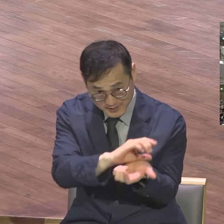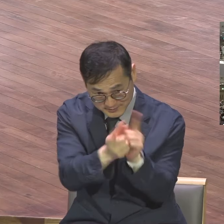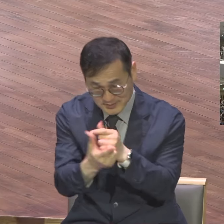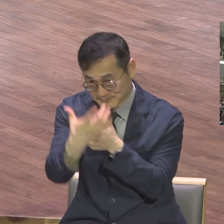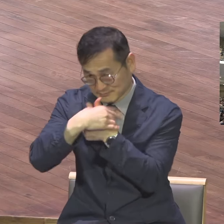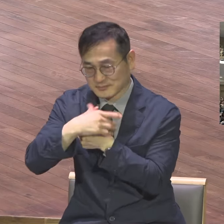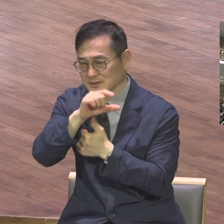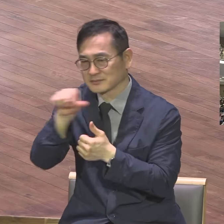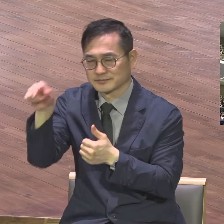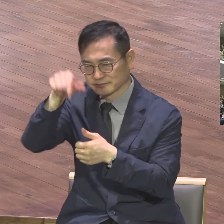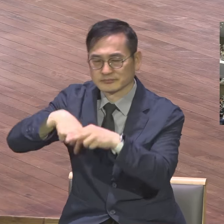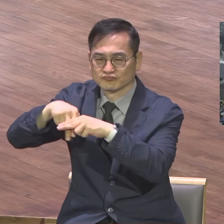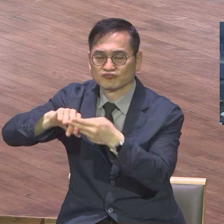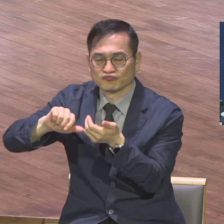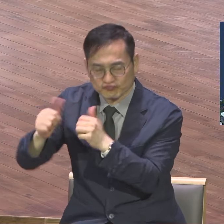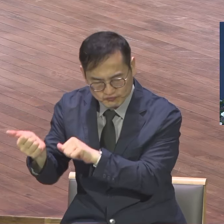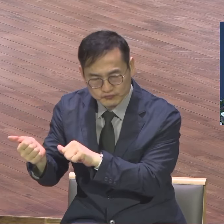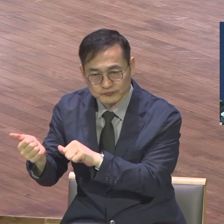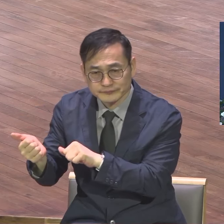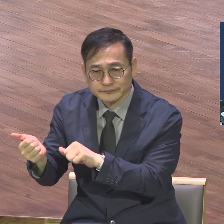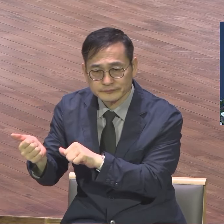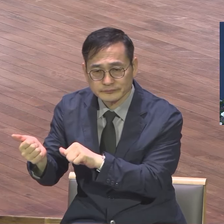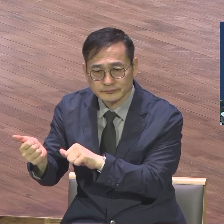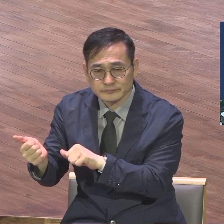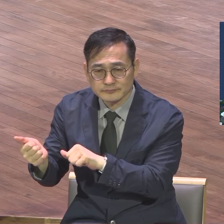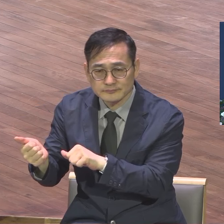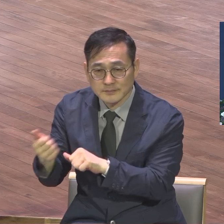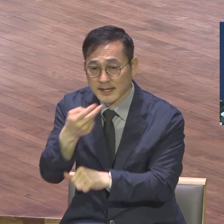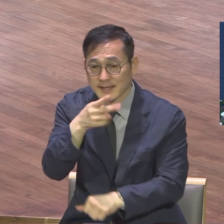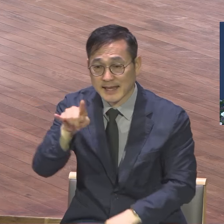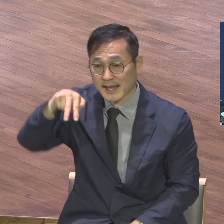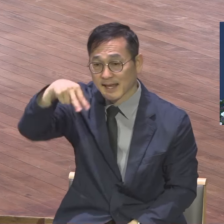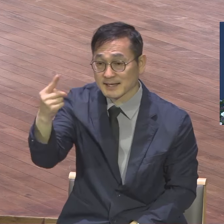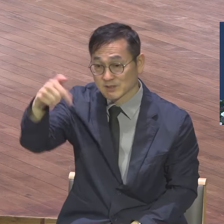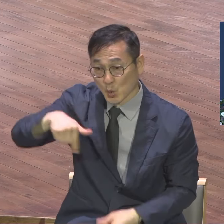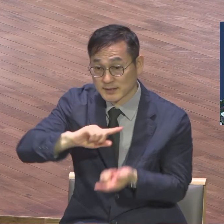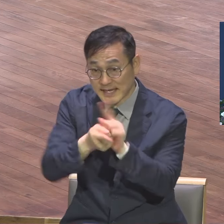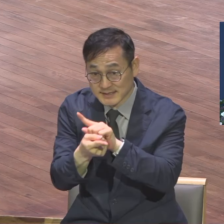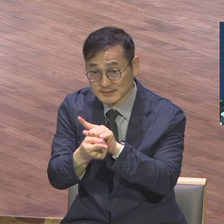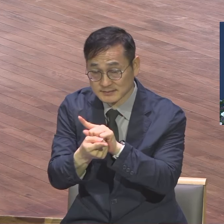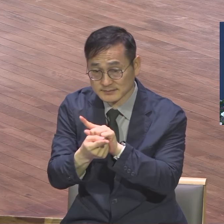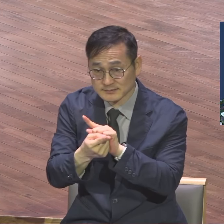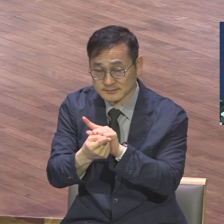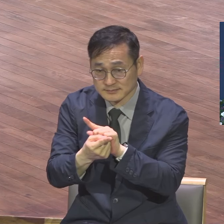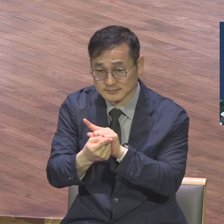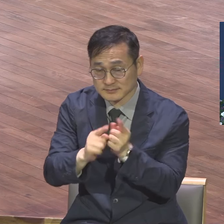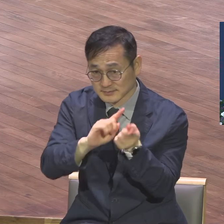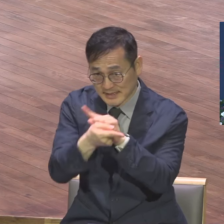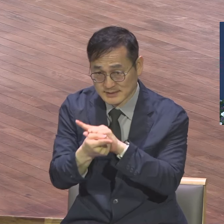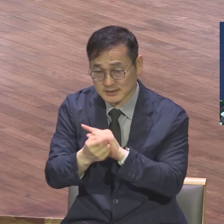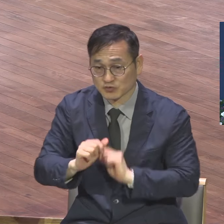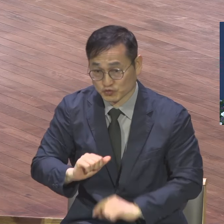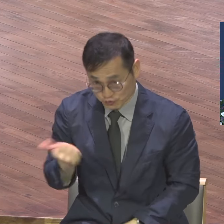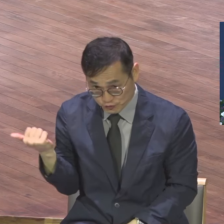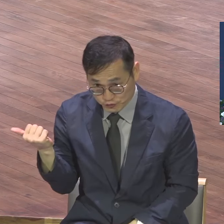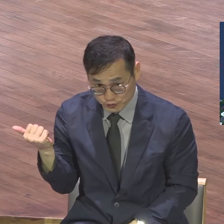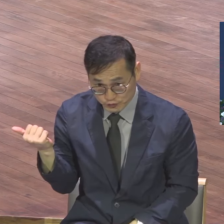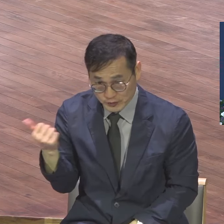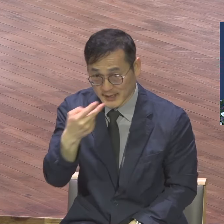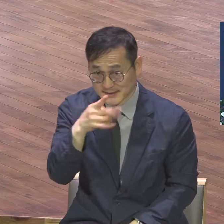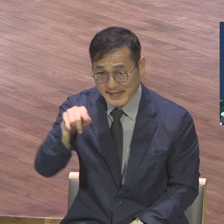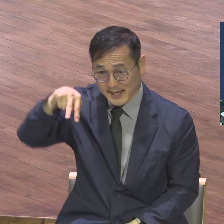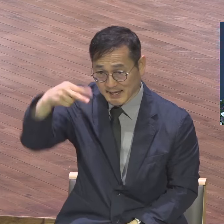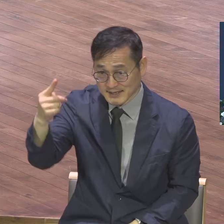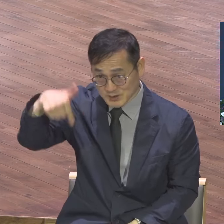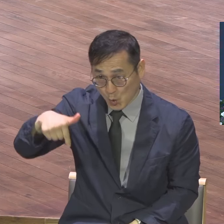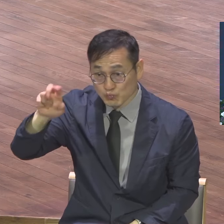예수님께서 대속물이 되심을 영원한 생명 얻은 이것에 대해서 놀라운 축복을 받게 되었어요. 대속물이란